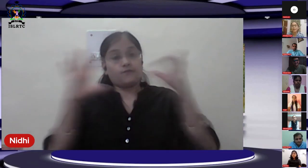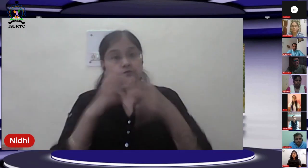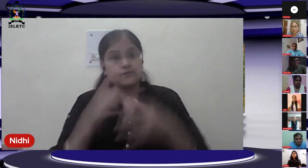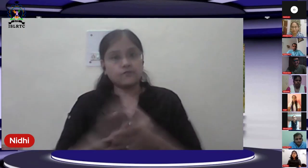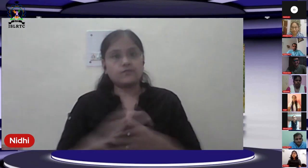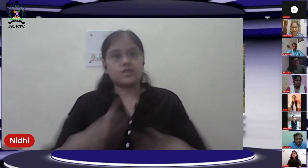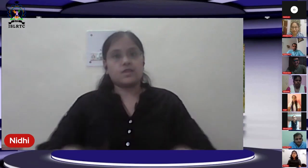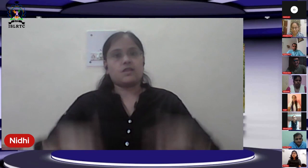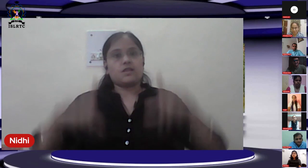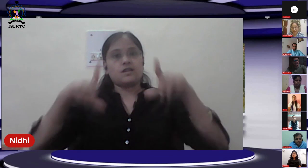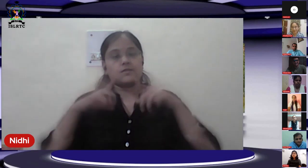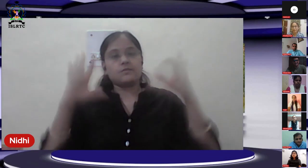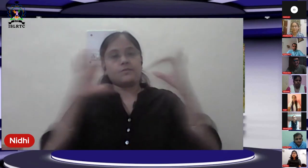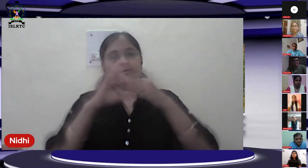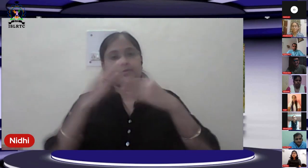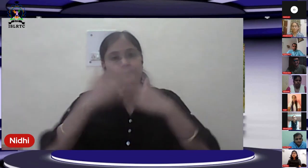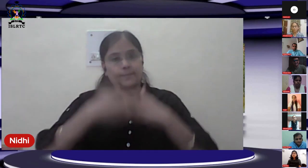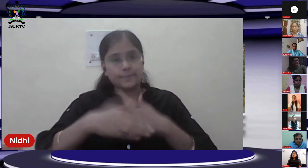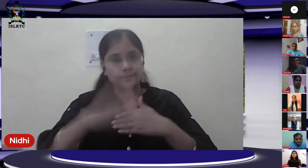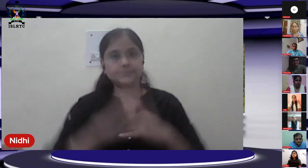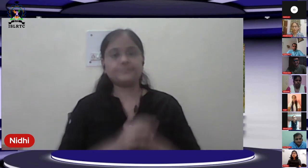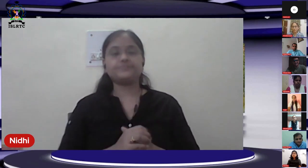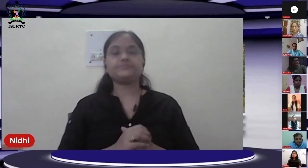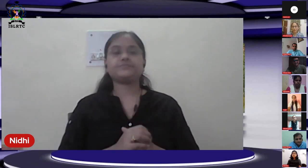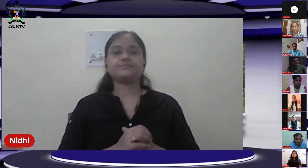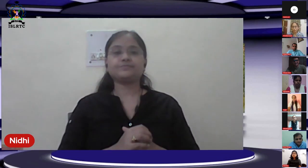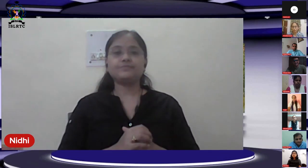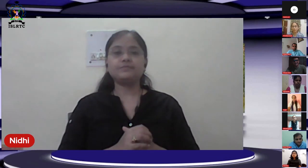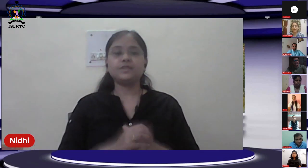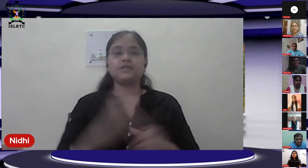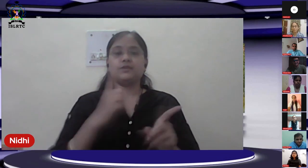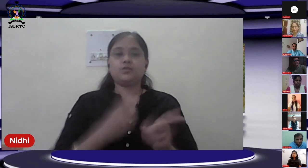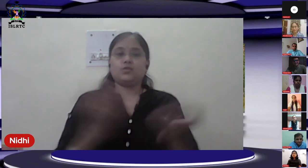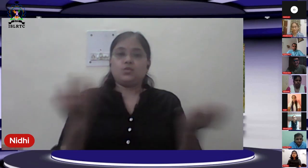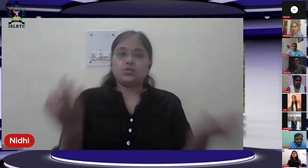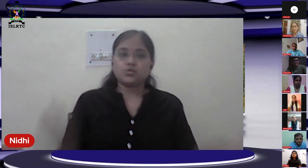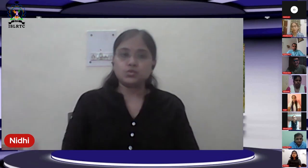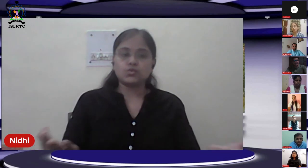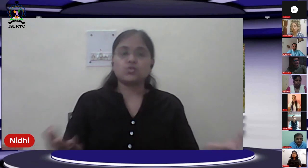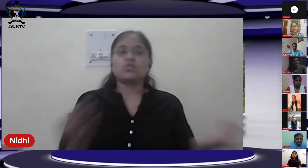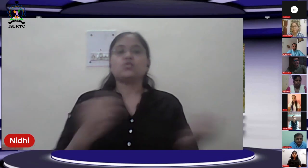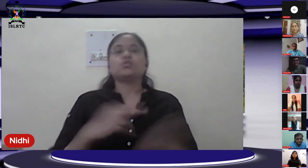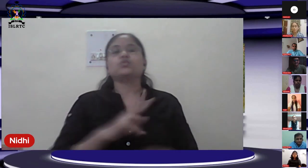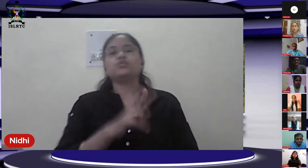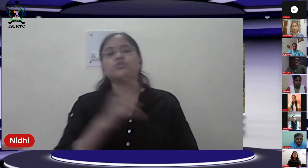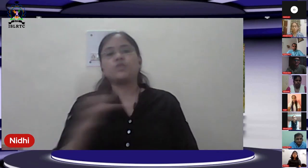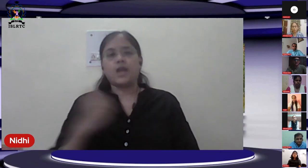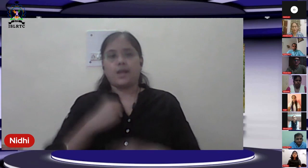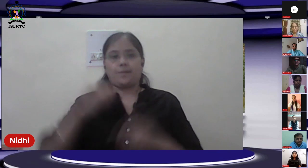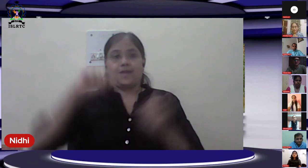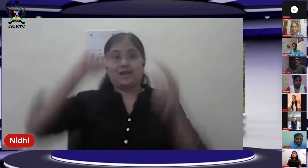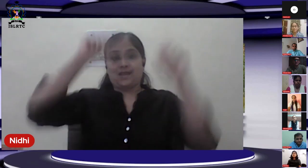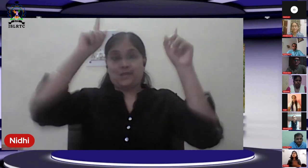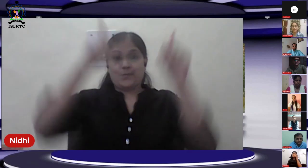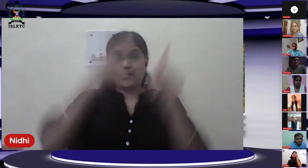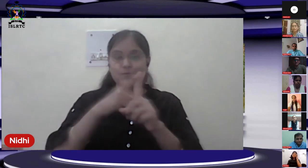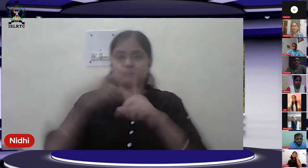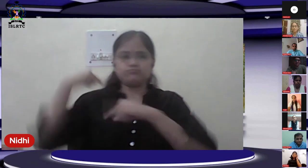के उसे बनाए रखें। जो योगासन है, जो योगा है, हमारे देश की धरोहर है, उसको हम कैसे कंटिन्यू रख